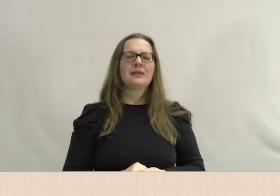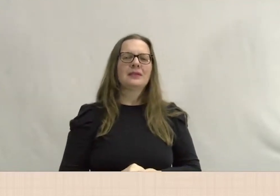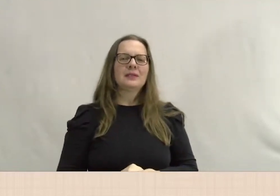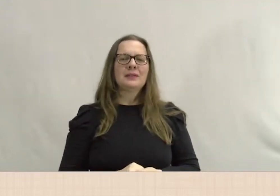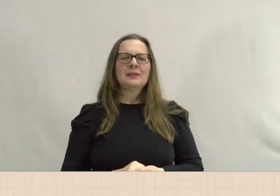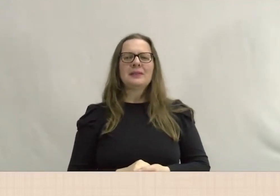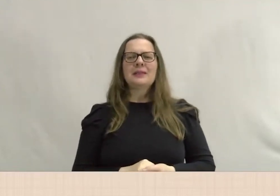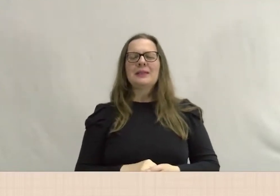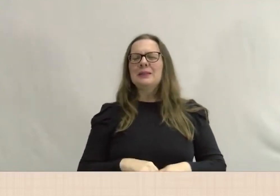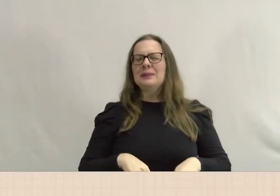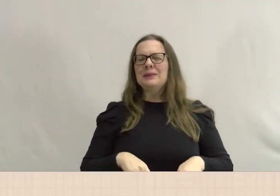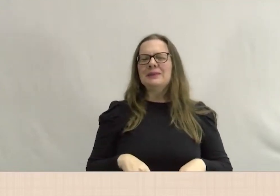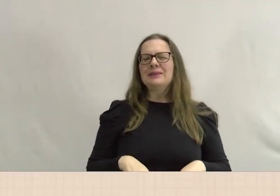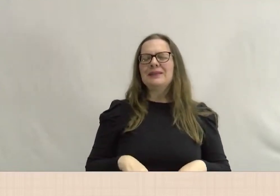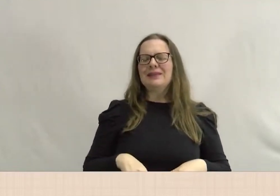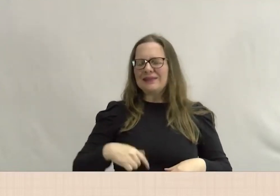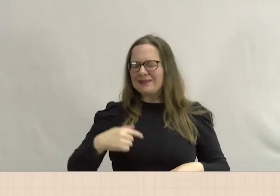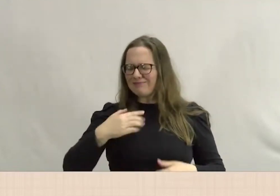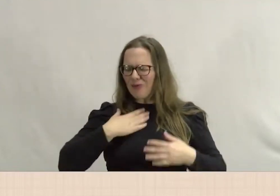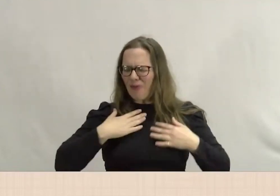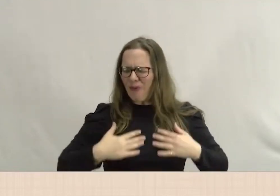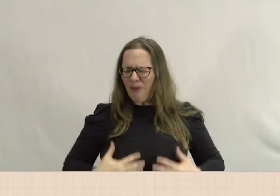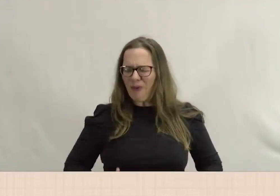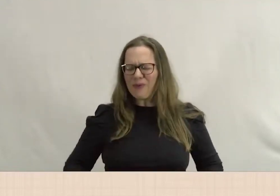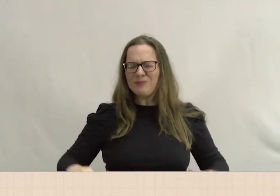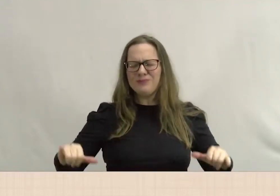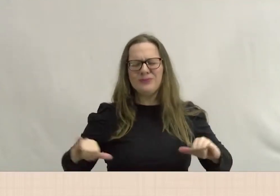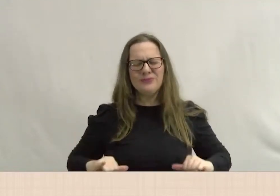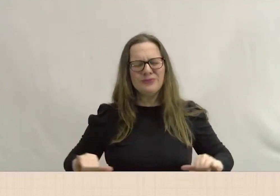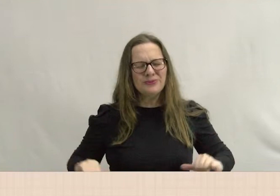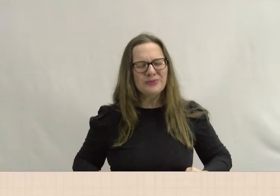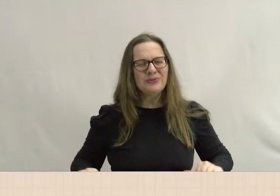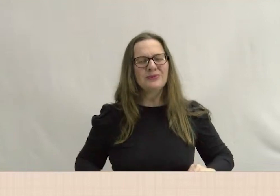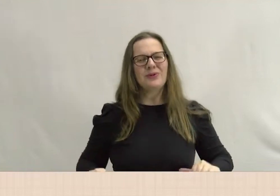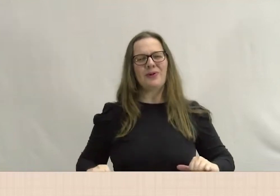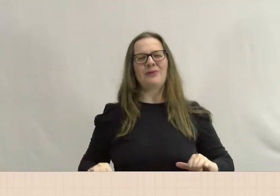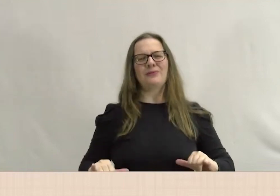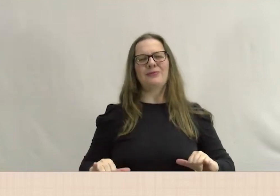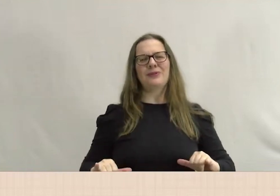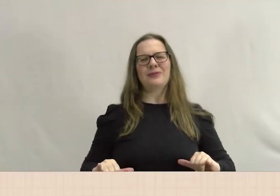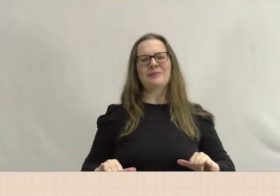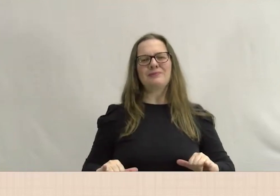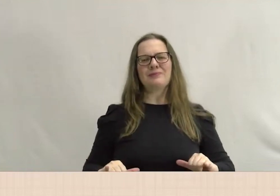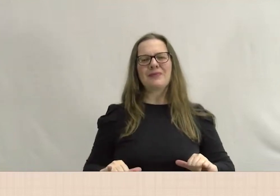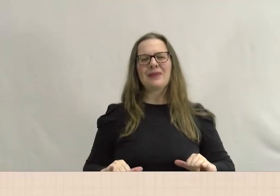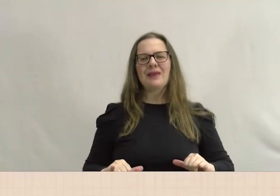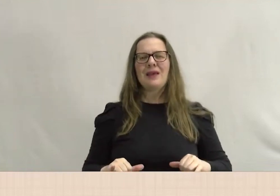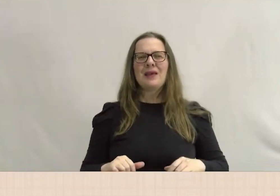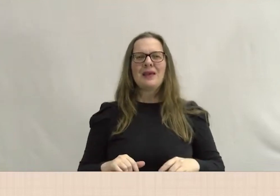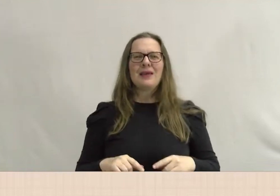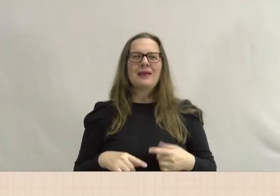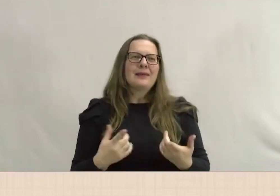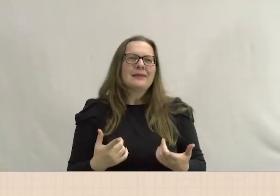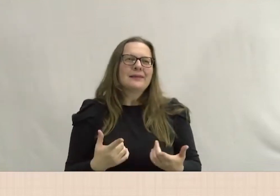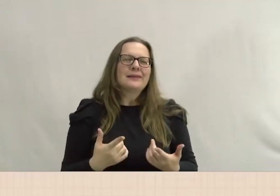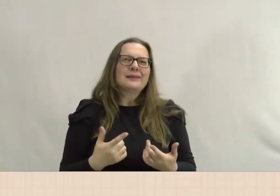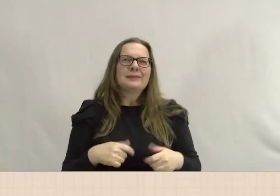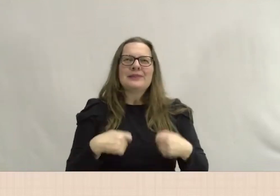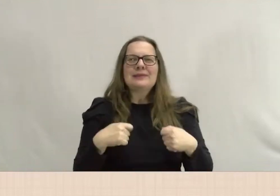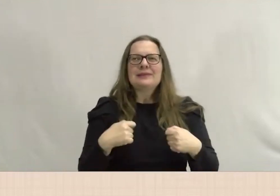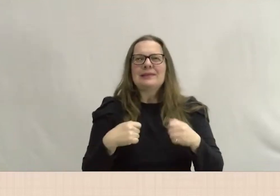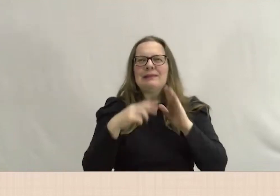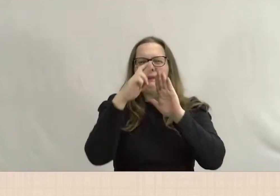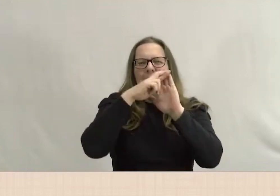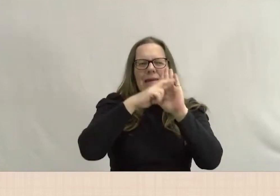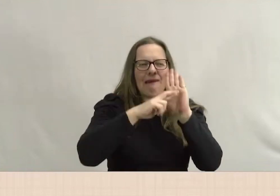essa matéria, esse corpo sofrer. Vamos fazer jejuns, não deixa ele comer, deixa